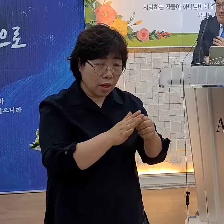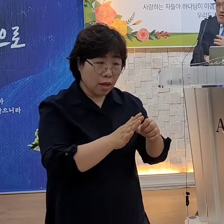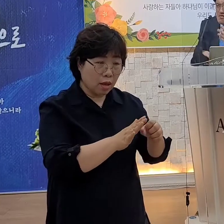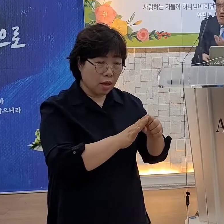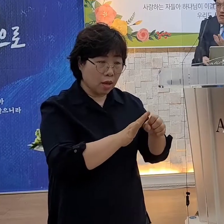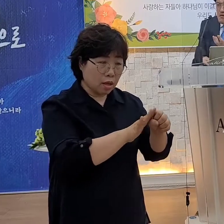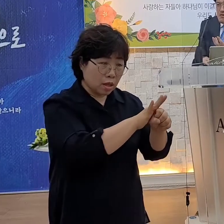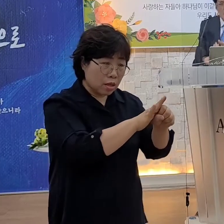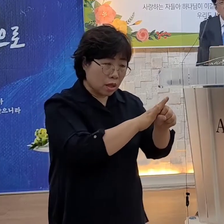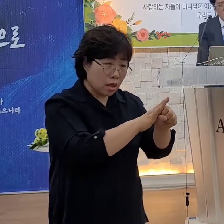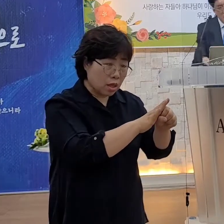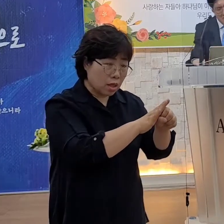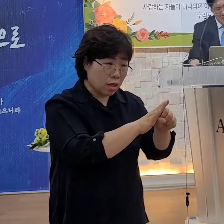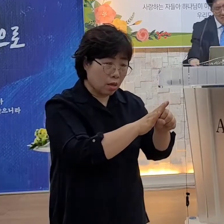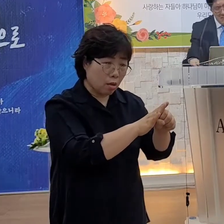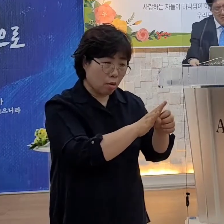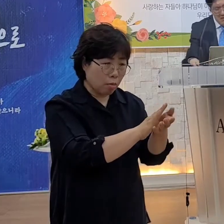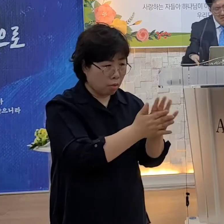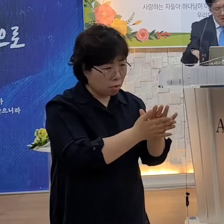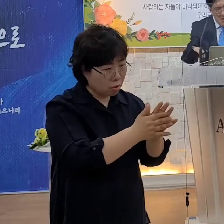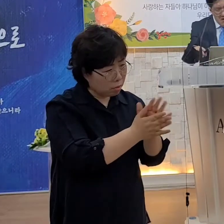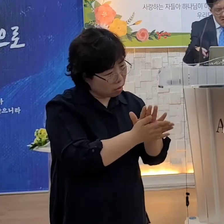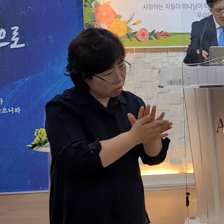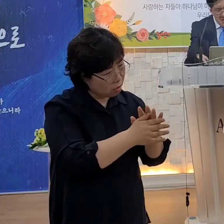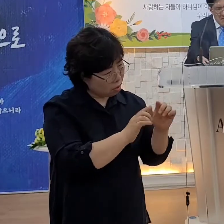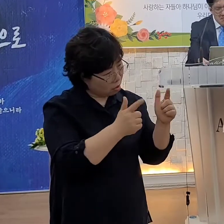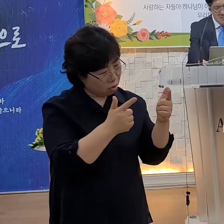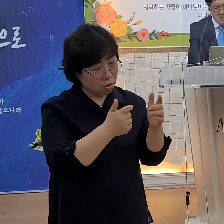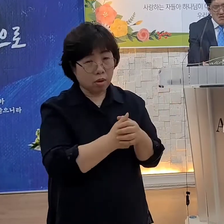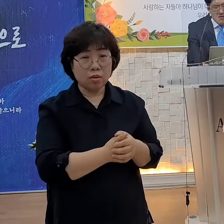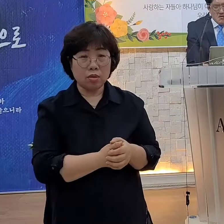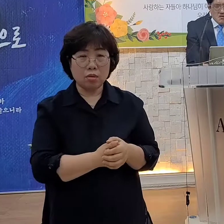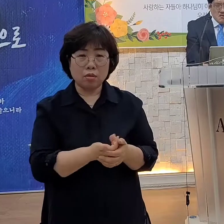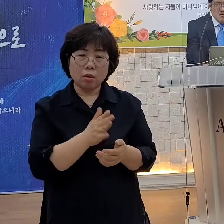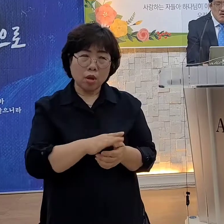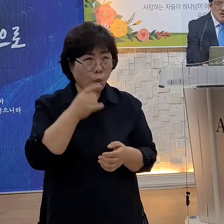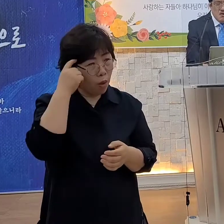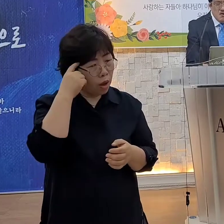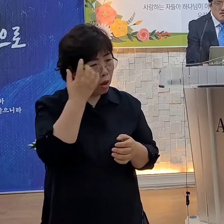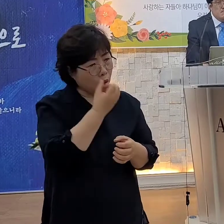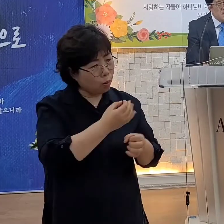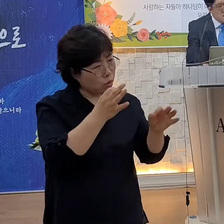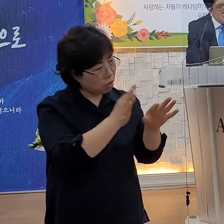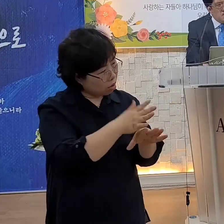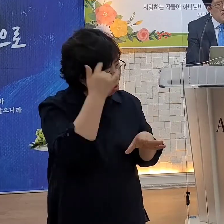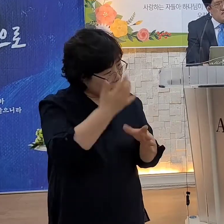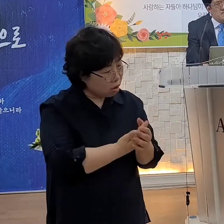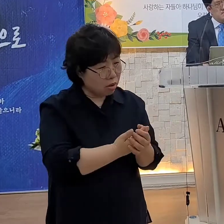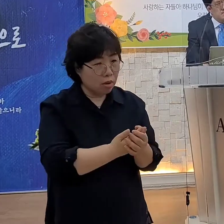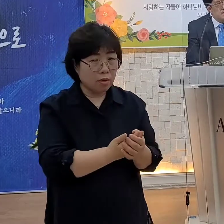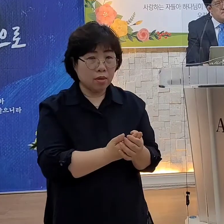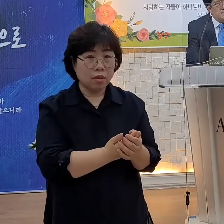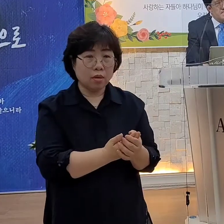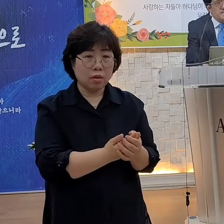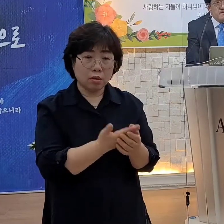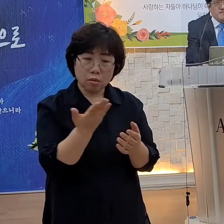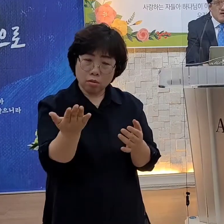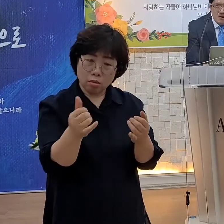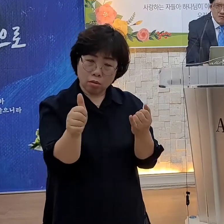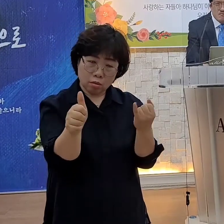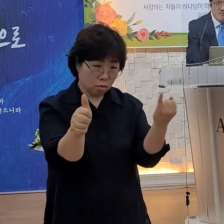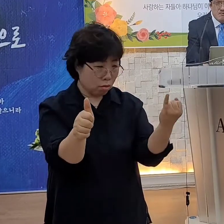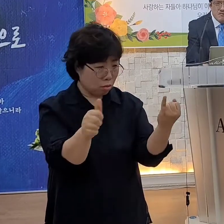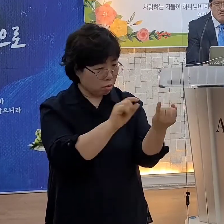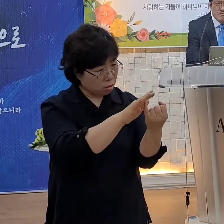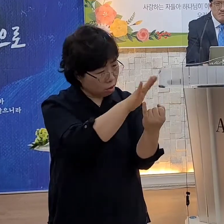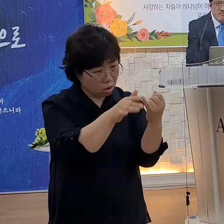바뀌었나? 변심했나? 그것도 아니란 말이에요. 자, 그러면 열정이 식었나?